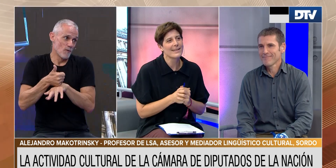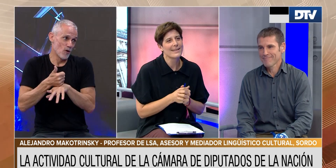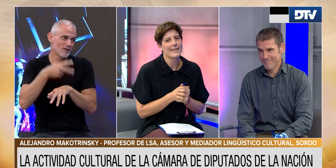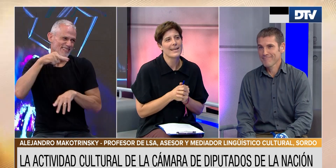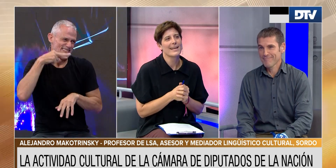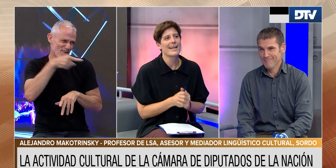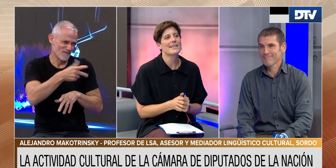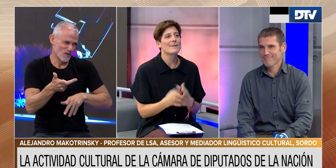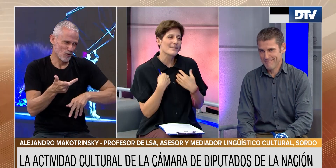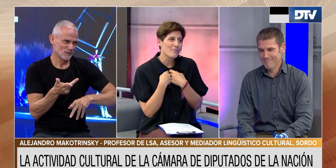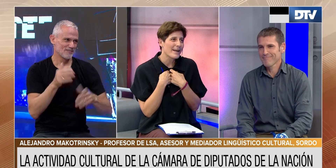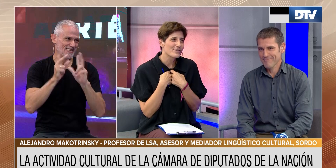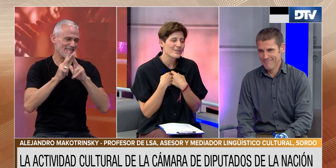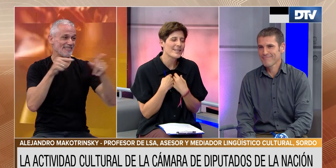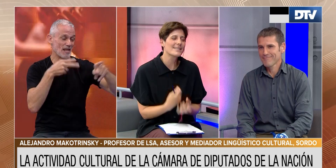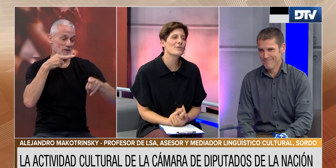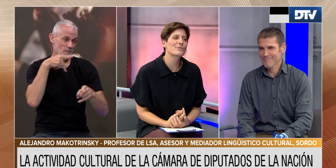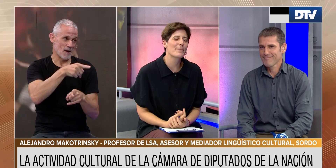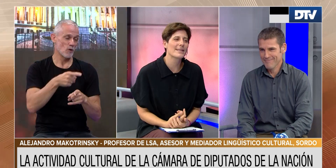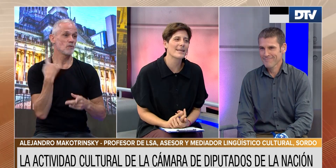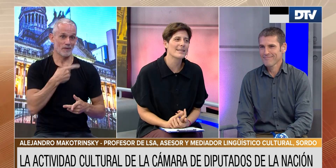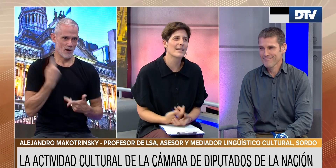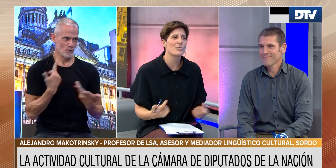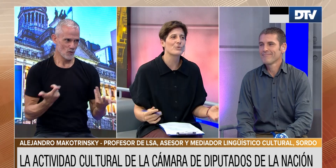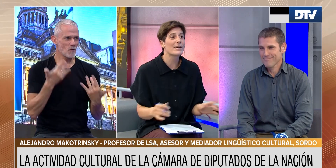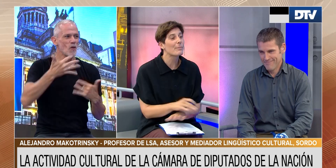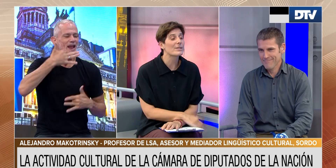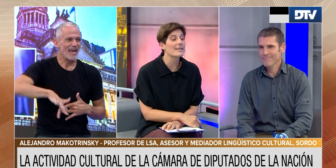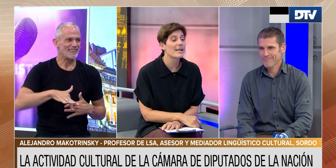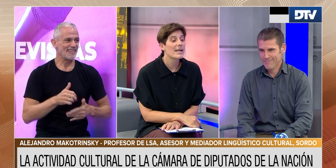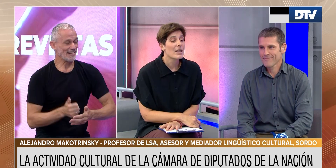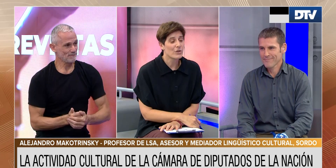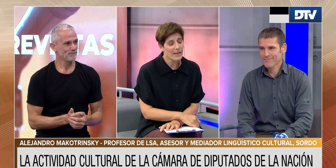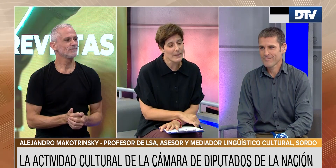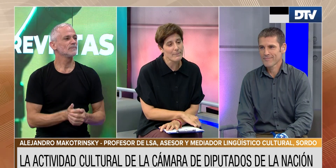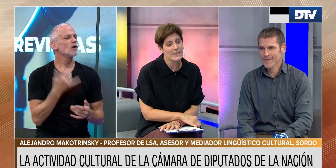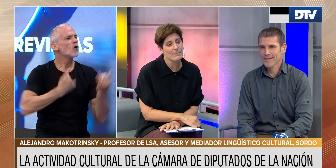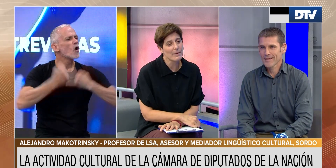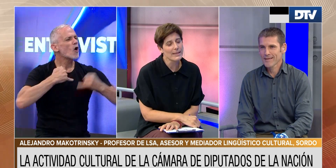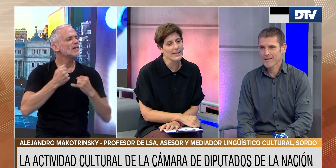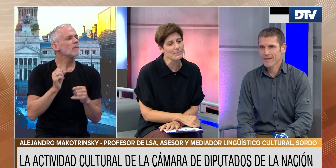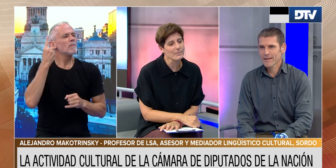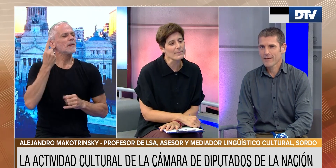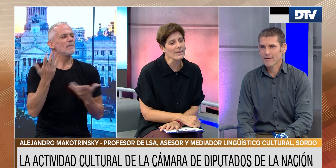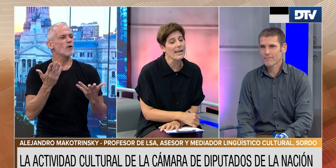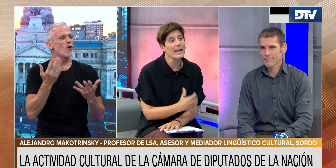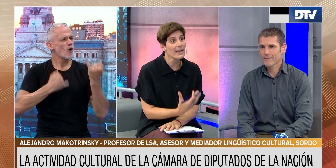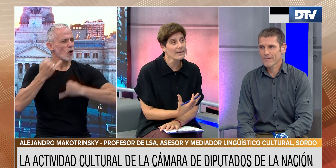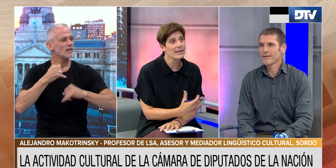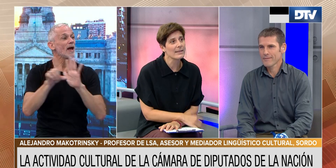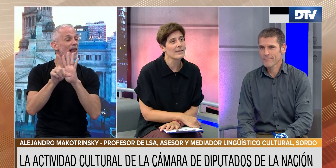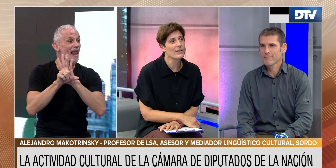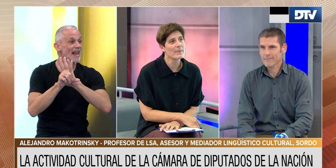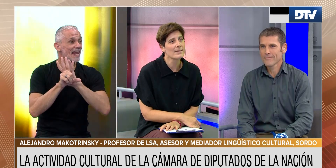va a hacerte la interpretación para nosotros justamente de tus respuestas. Contame principalmente, la